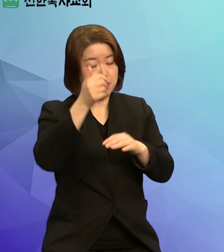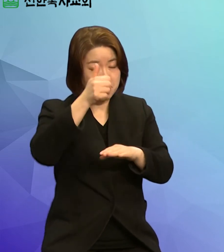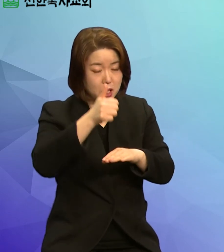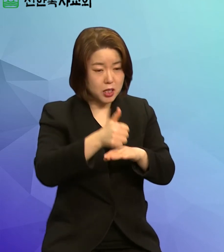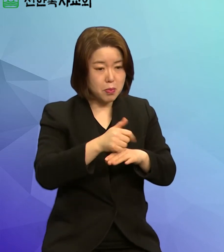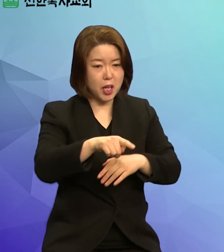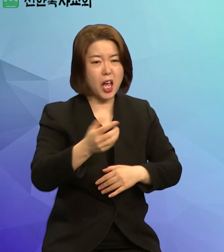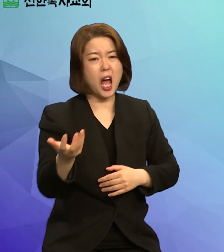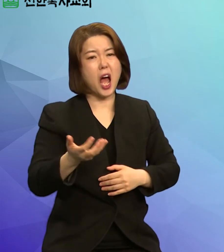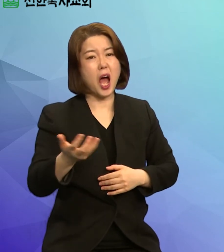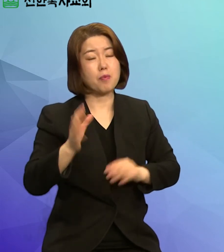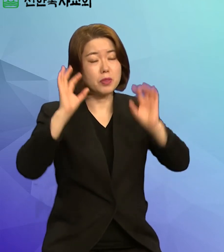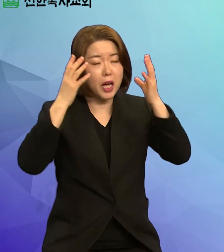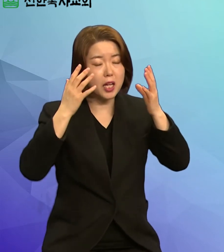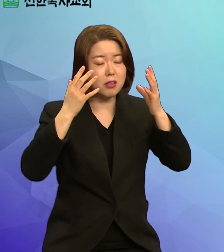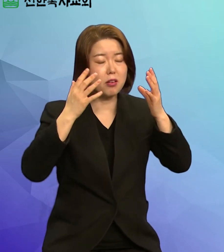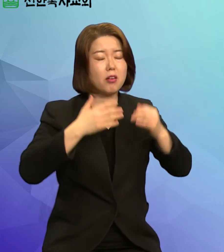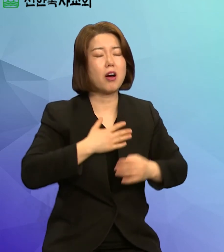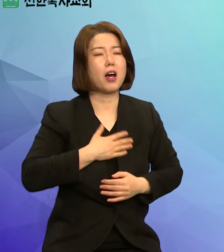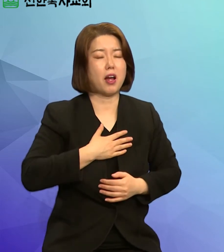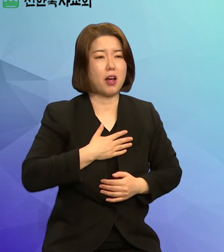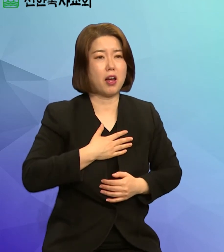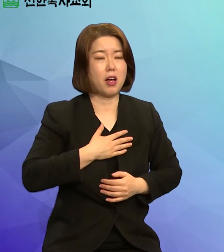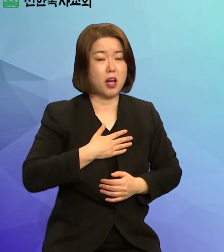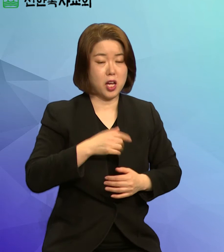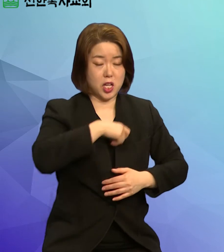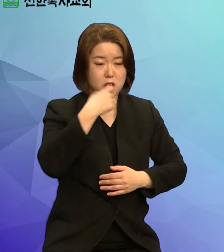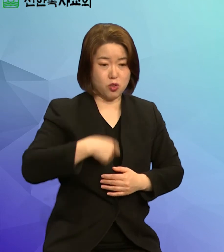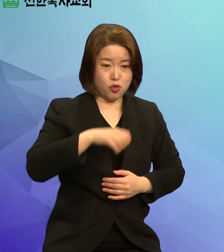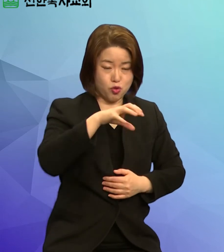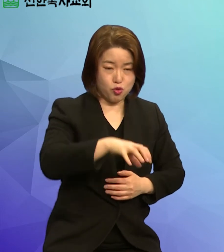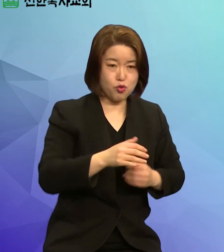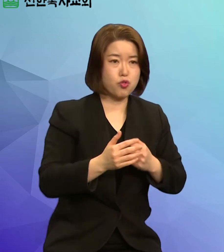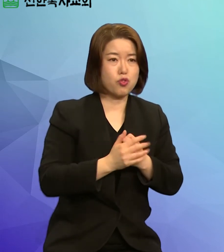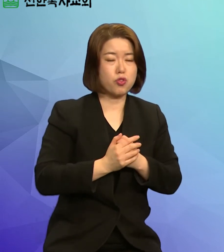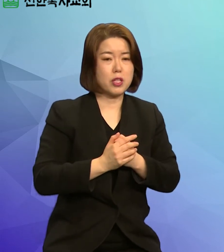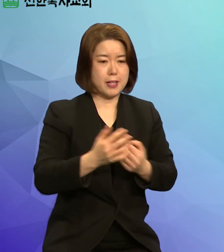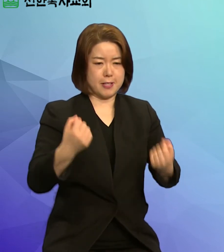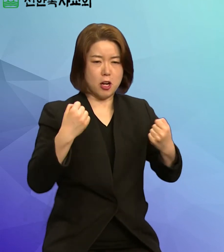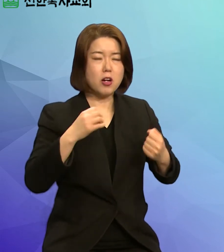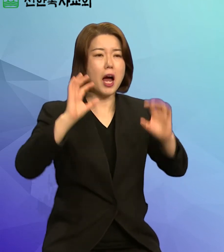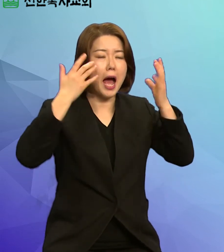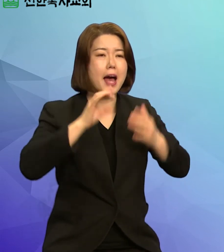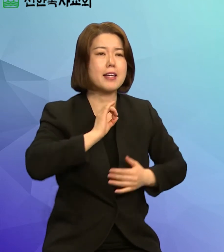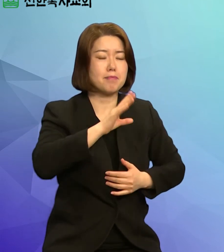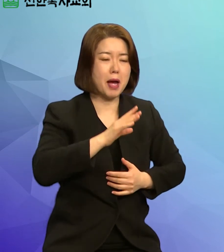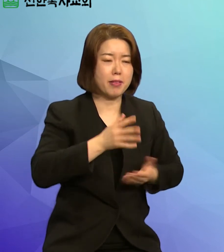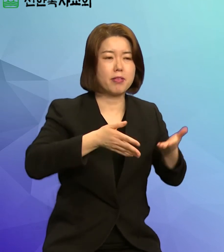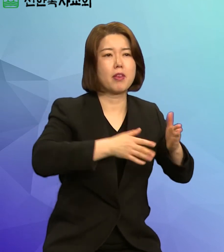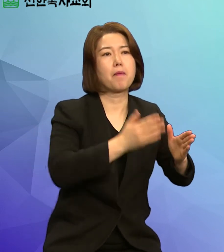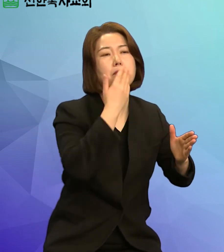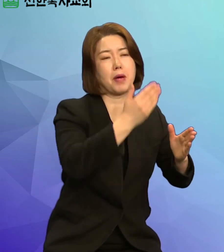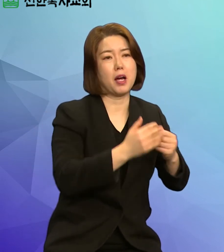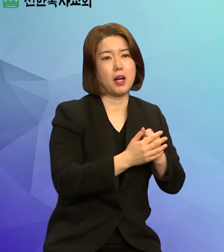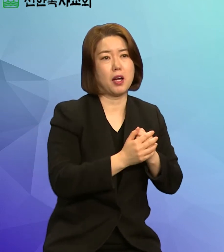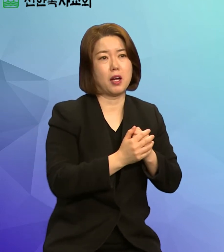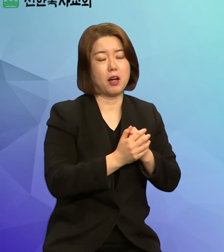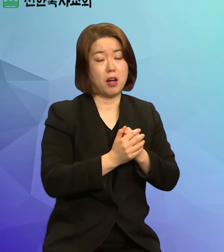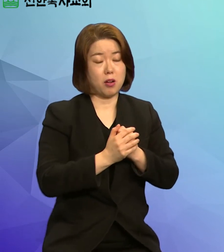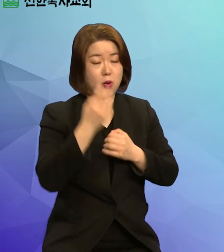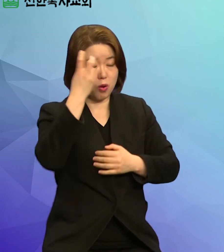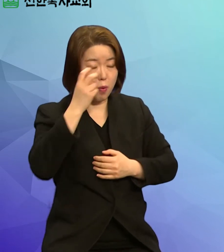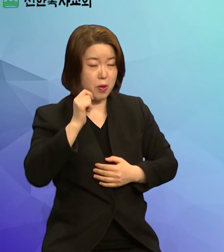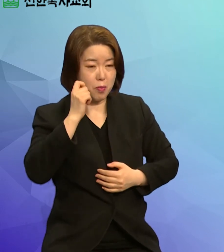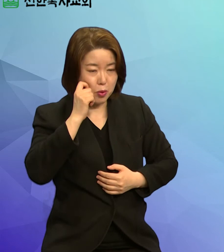그러나 중국은 건강한 아이만 나올 수 있기에 산정 검사를 한 번도 못 받고 눈물로 기도하며